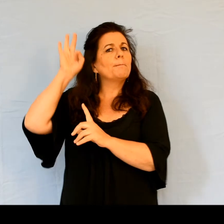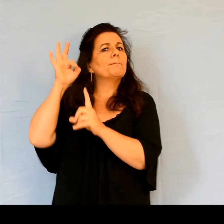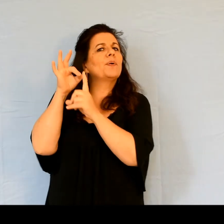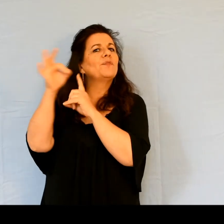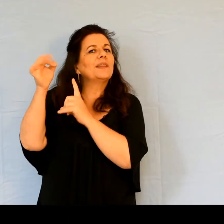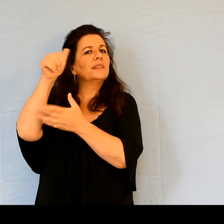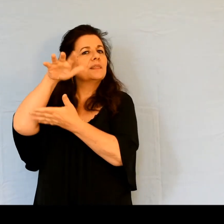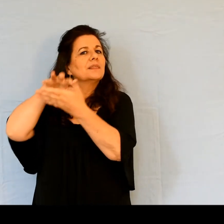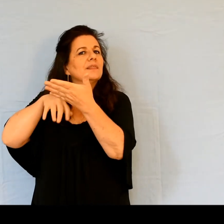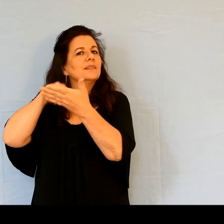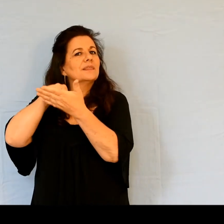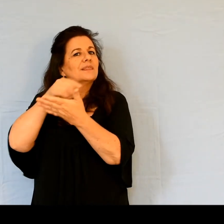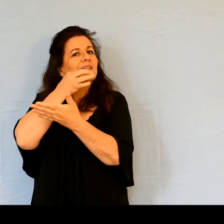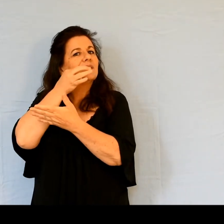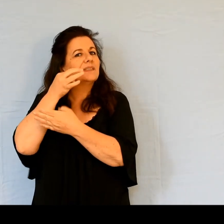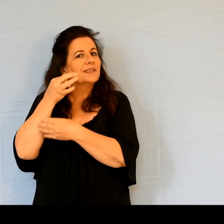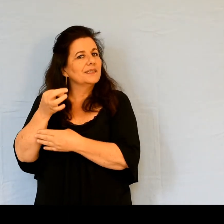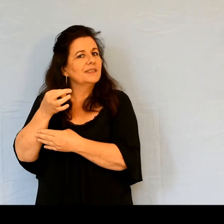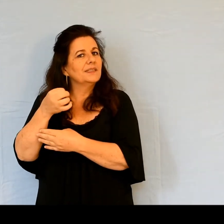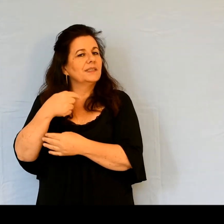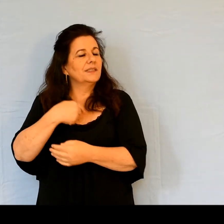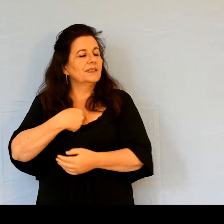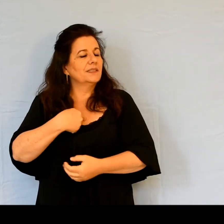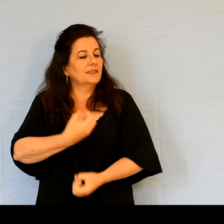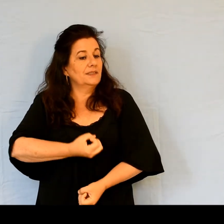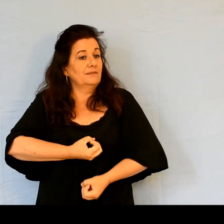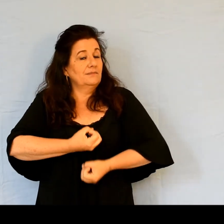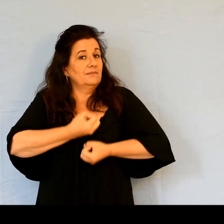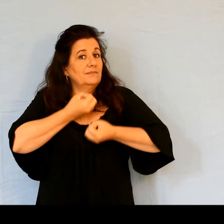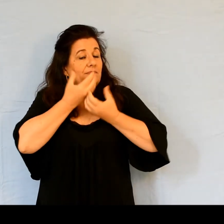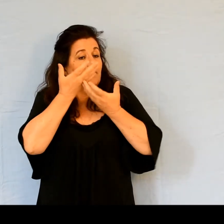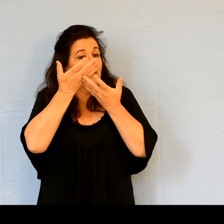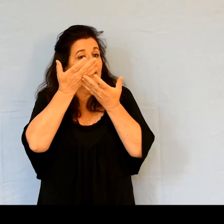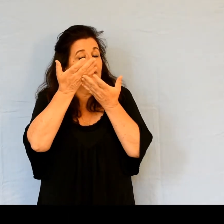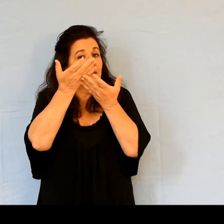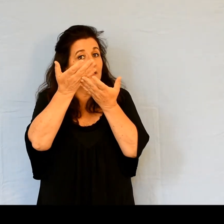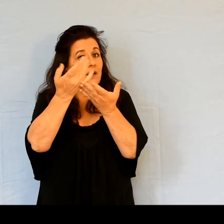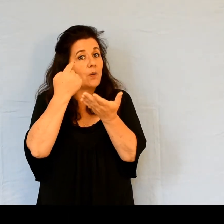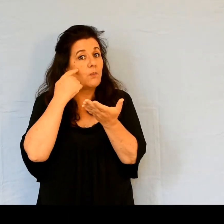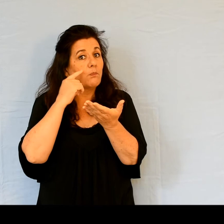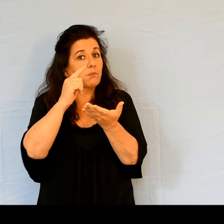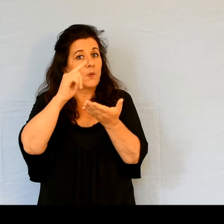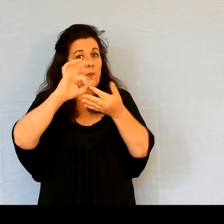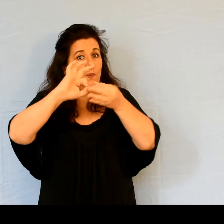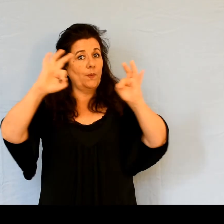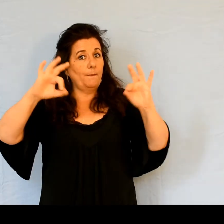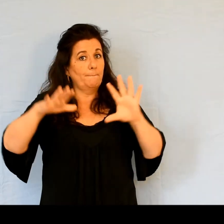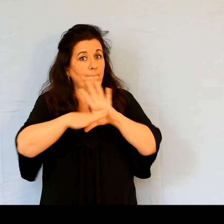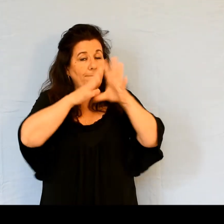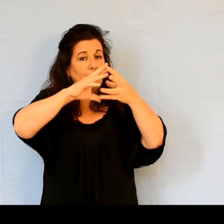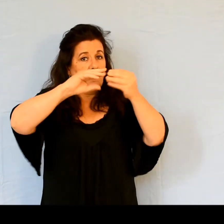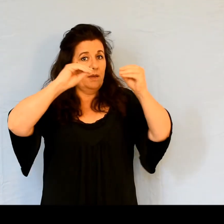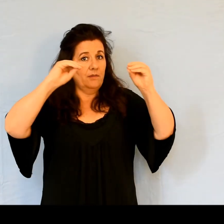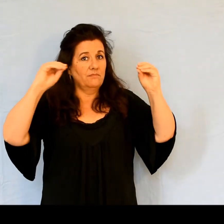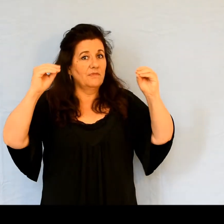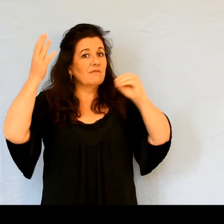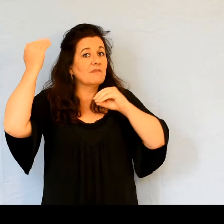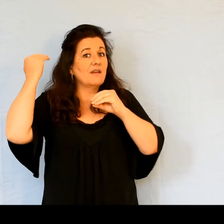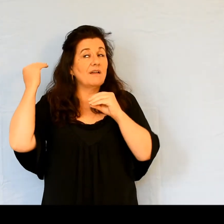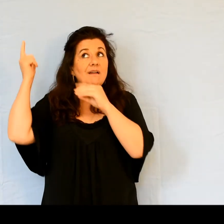bouche pour des paraboles. Je publierai ce qui fut caché depuis